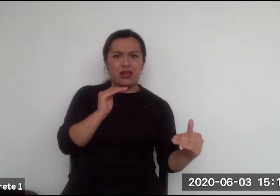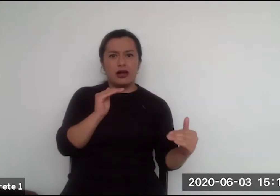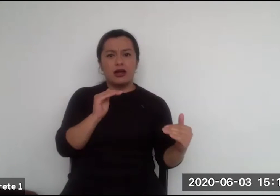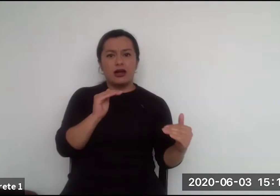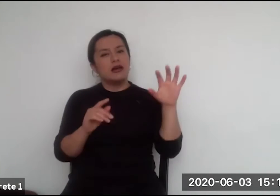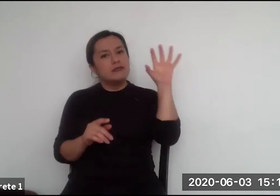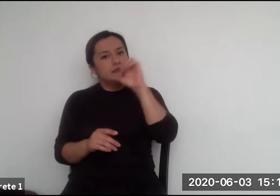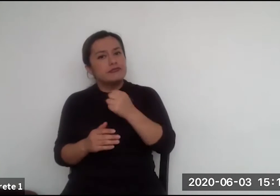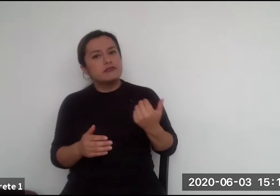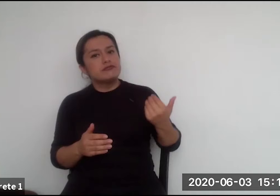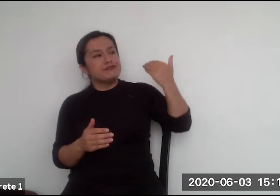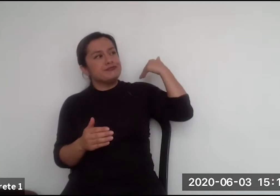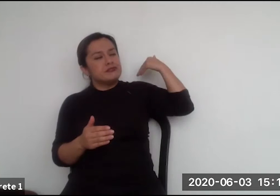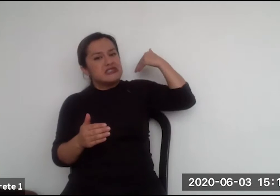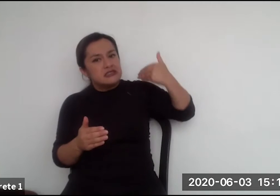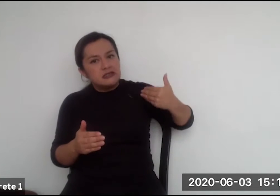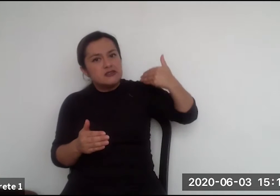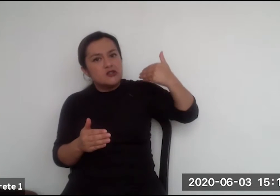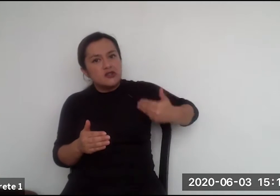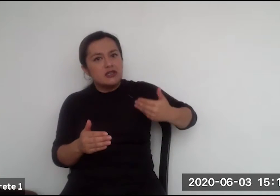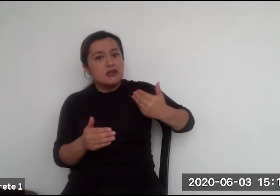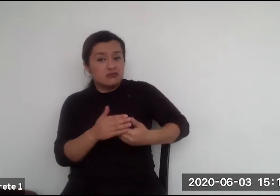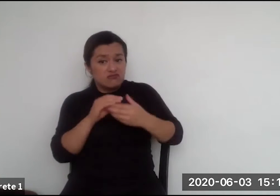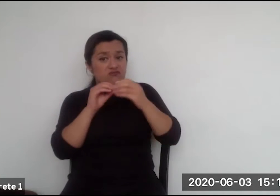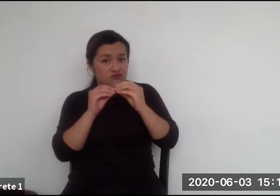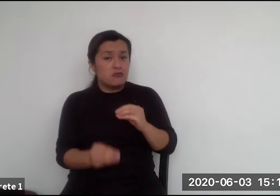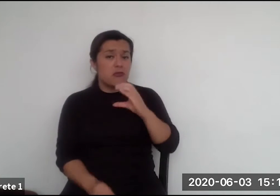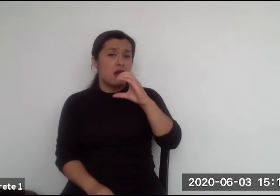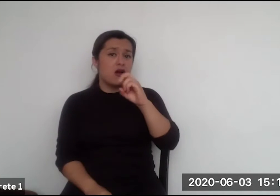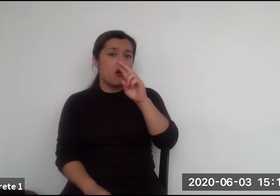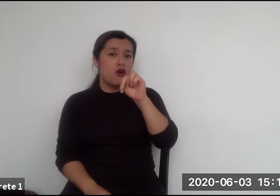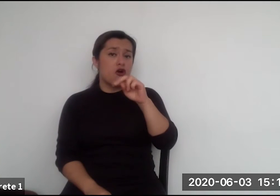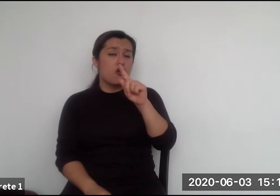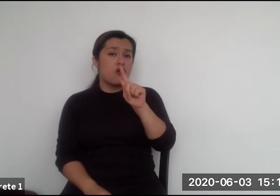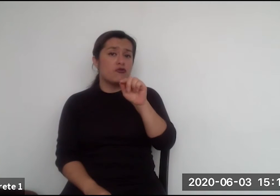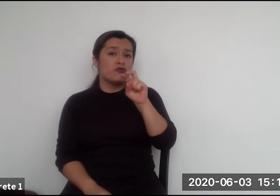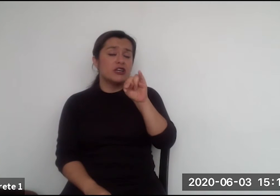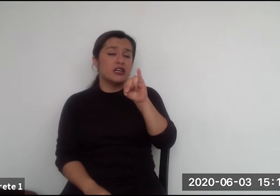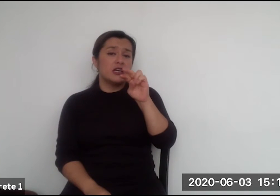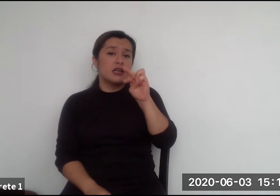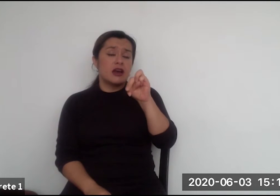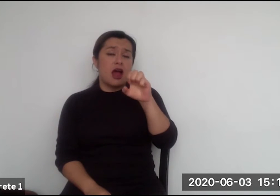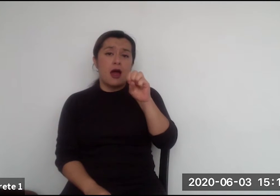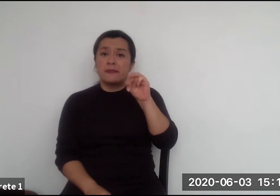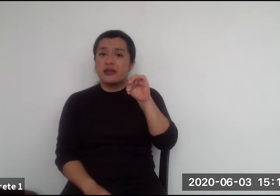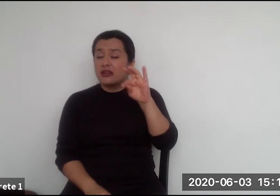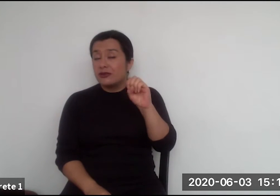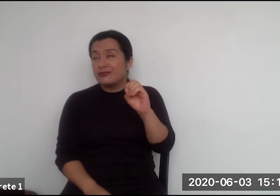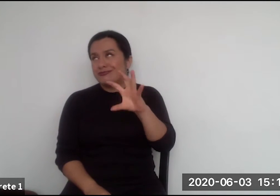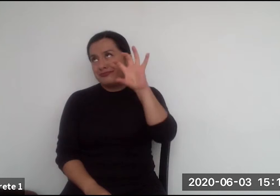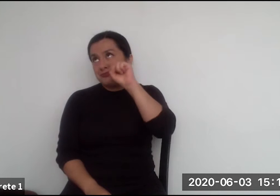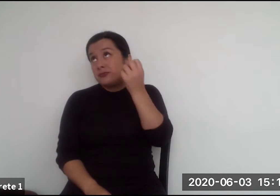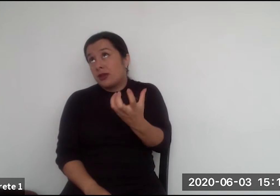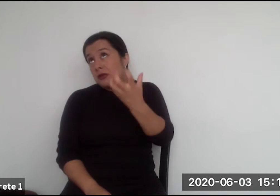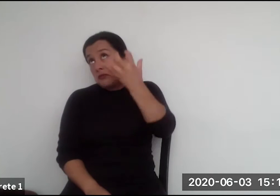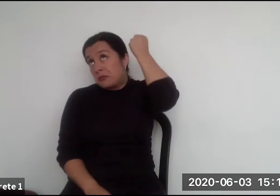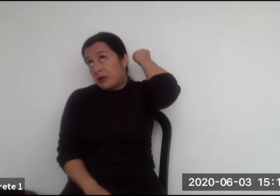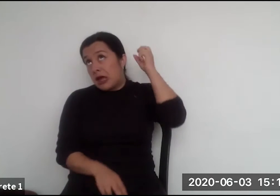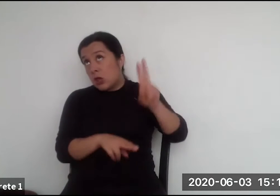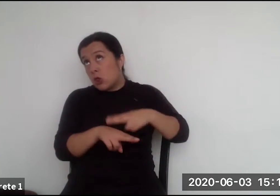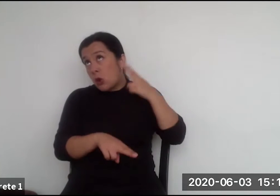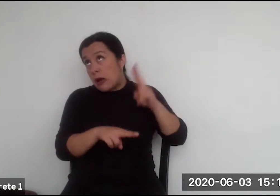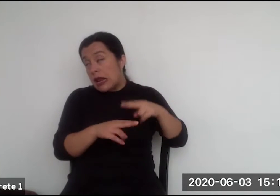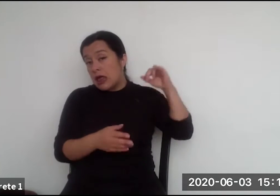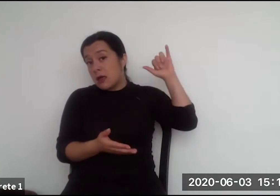de confinamiento, de vieja normalidad, que seguirá siendo la misma vieja normalidad,